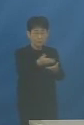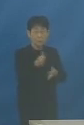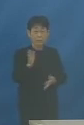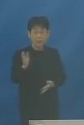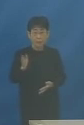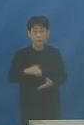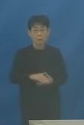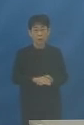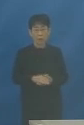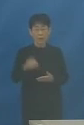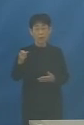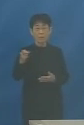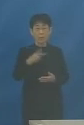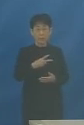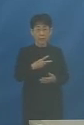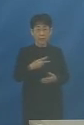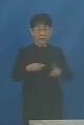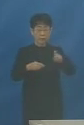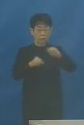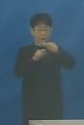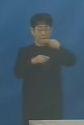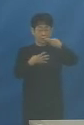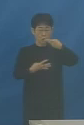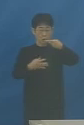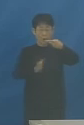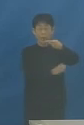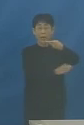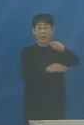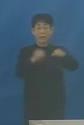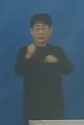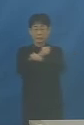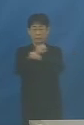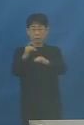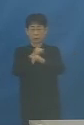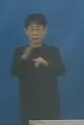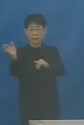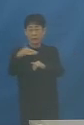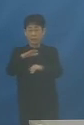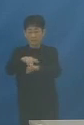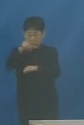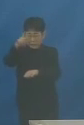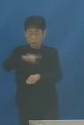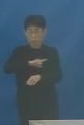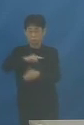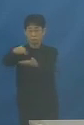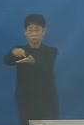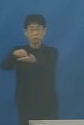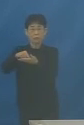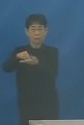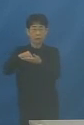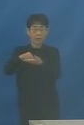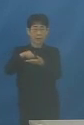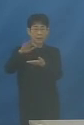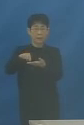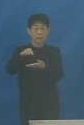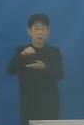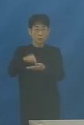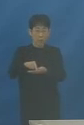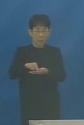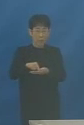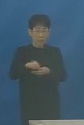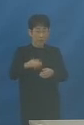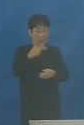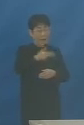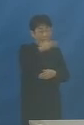新たにあの4日の日から事業者からまず受付をしましてそれを基に来週の末まで